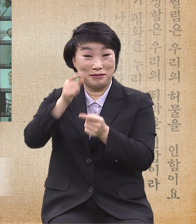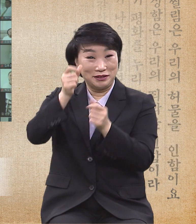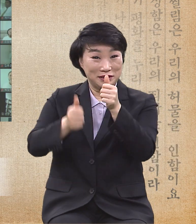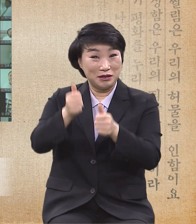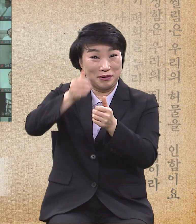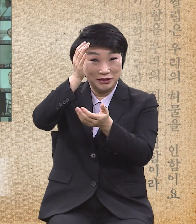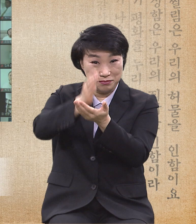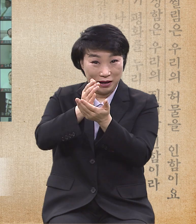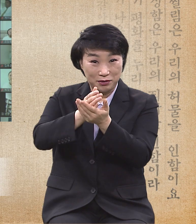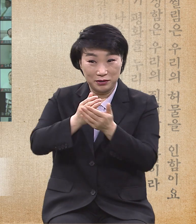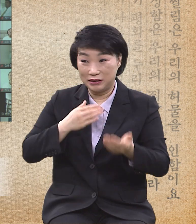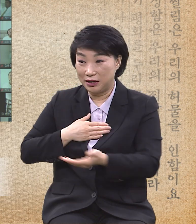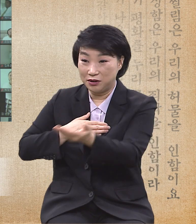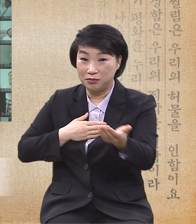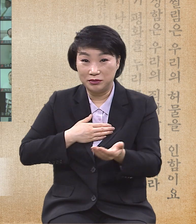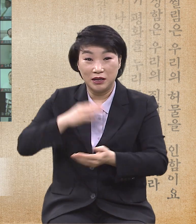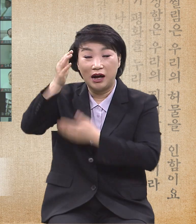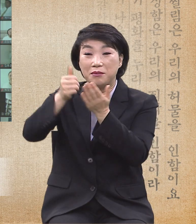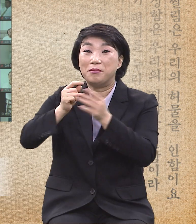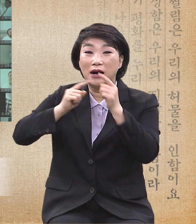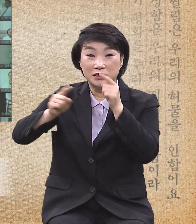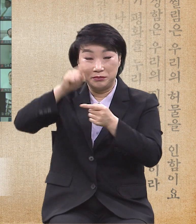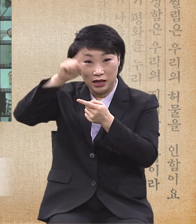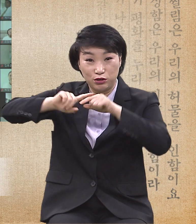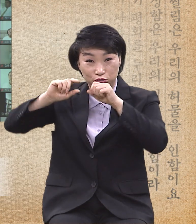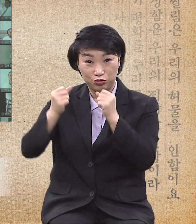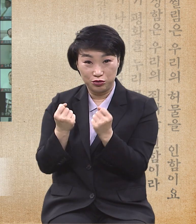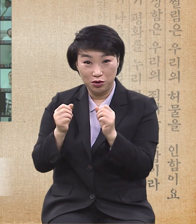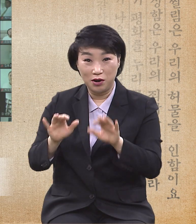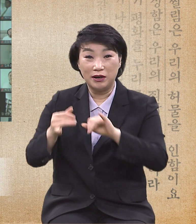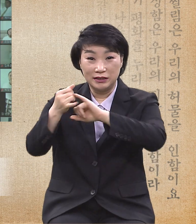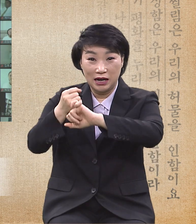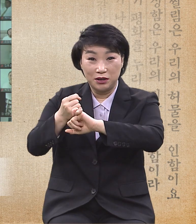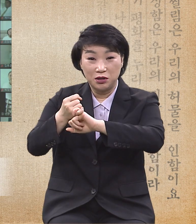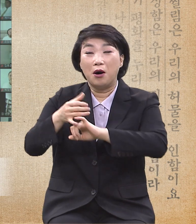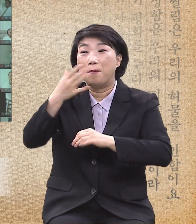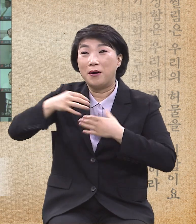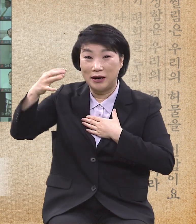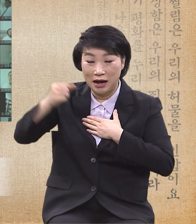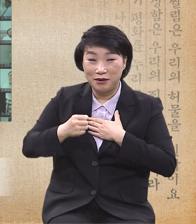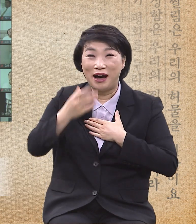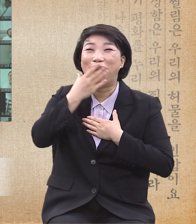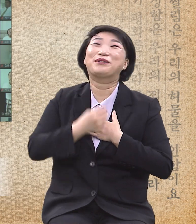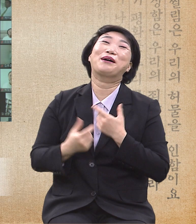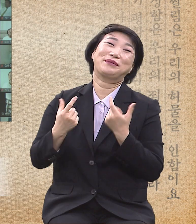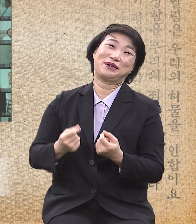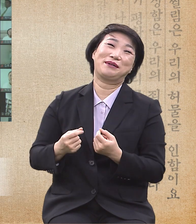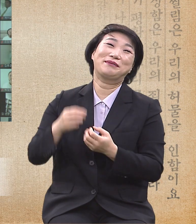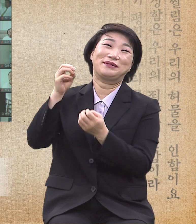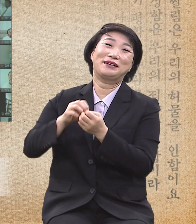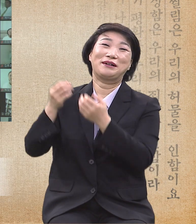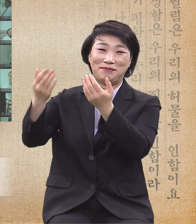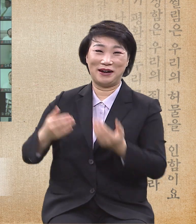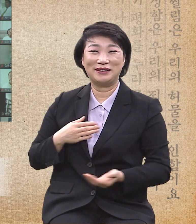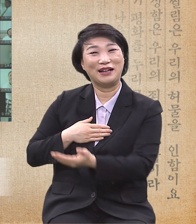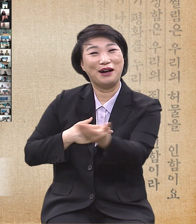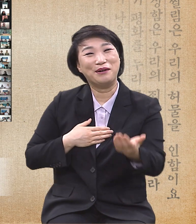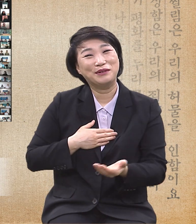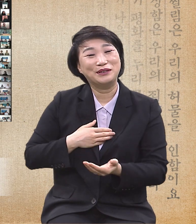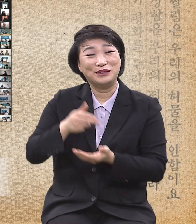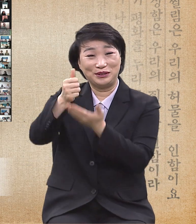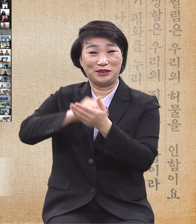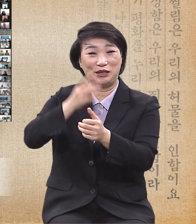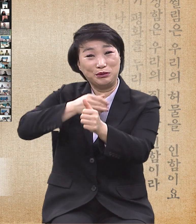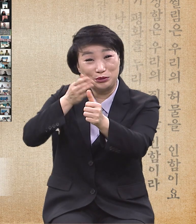않고 여러분들이 하나님 말씀대로 순종해서 약속된 복을 아브라함처럼 받는 여러분 되기를 주님의 이름으로